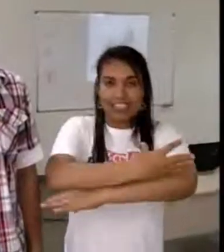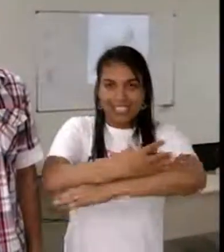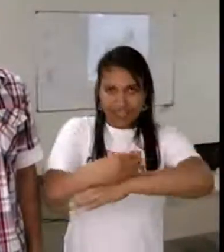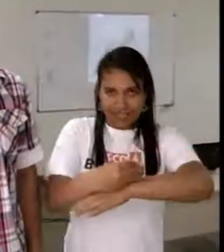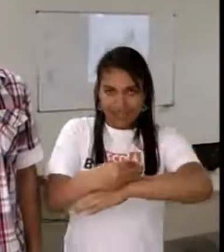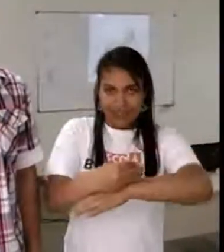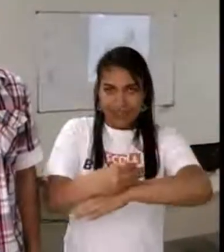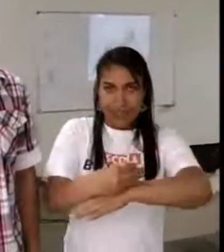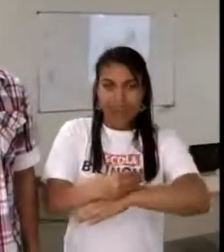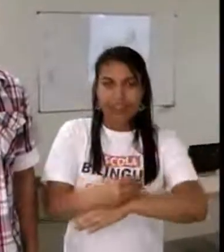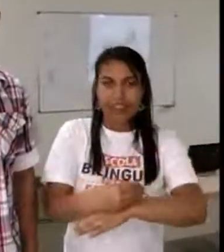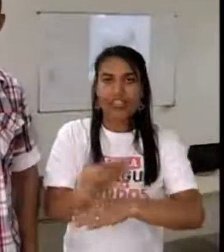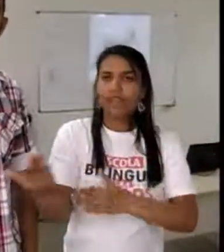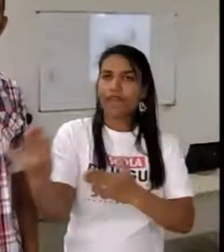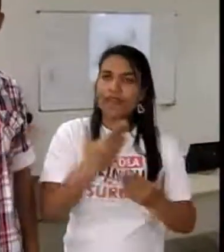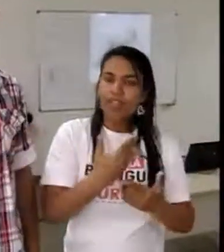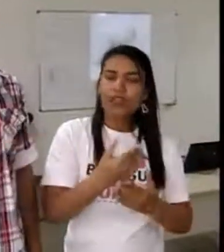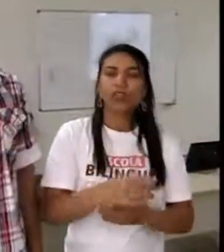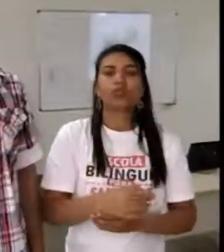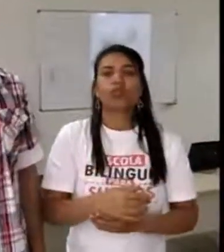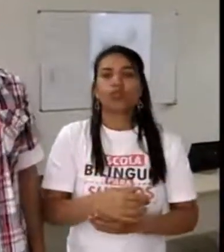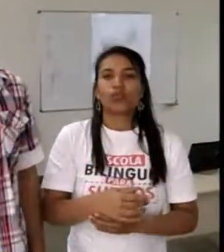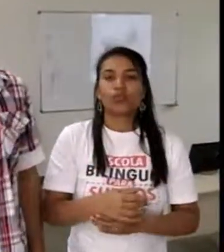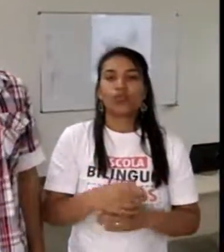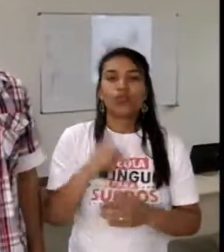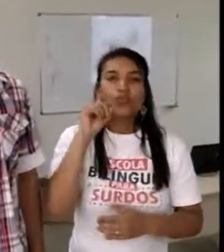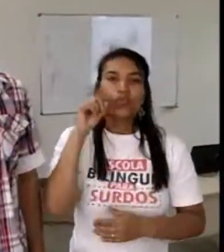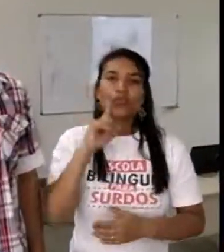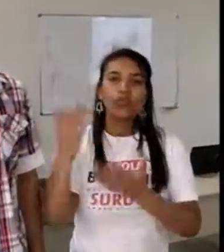Arcidal. Venham todos, todos vocês surdos estão convidados.